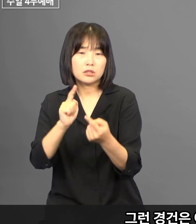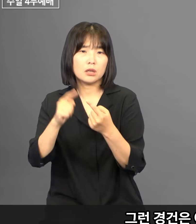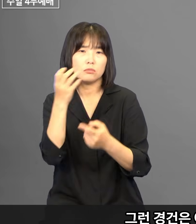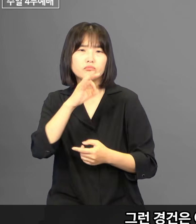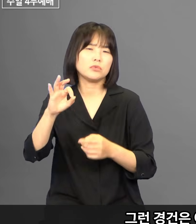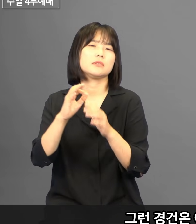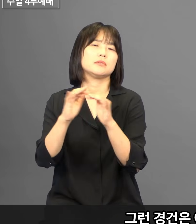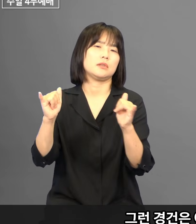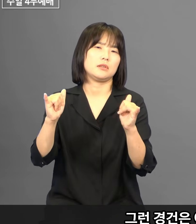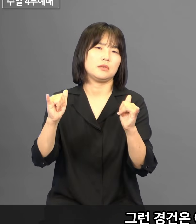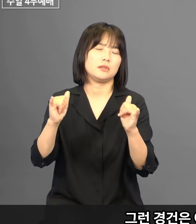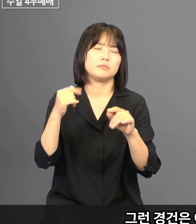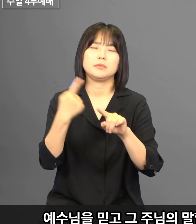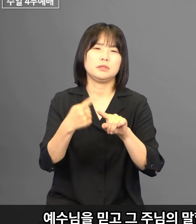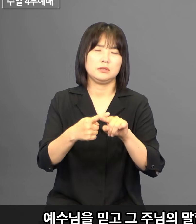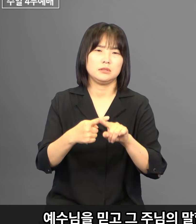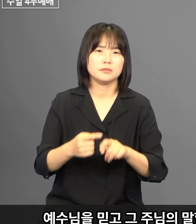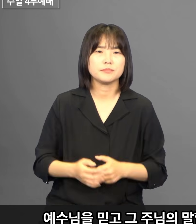거예요.